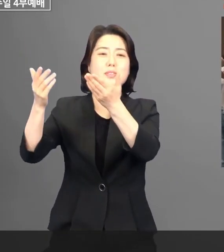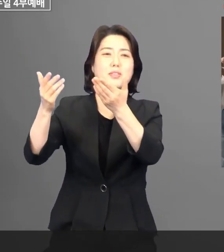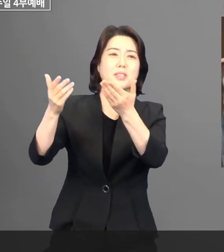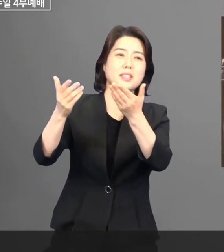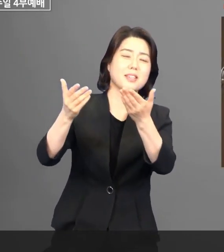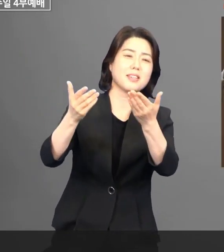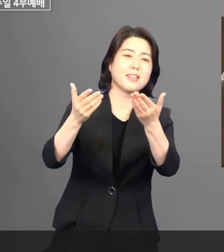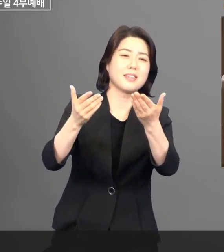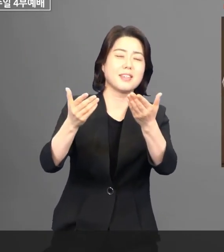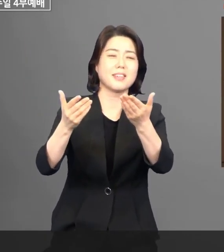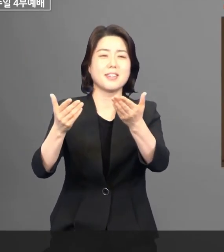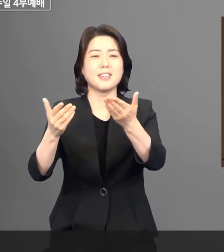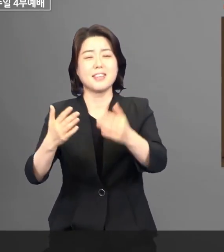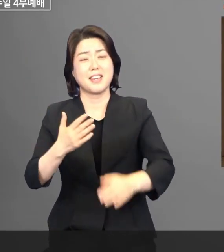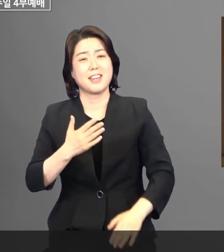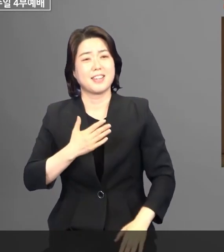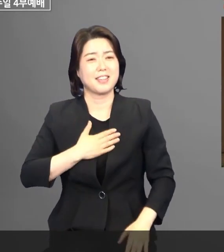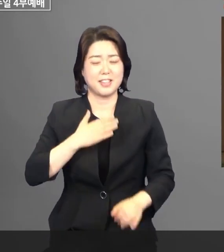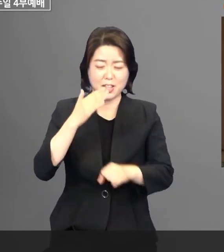주신